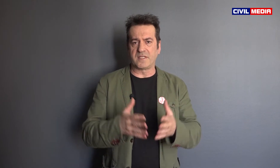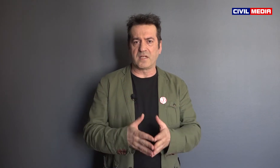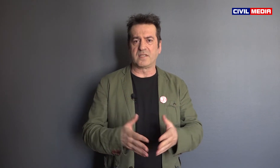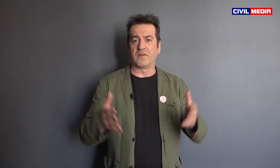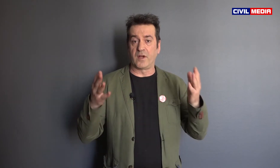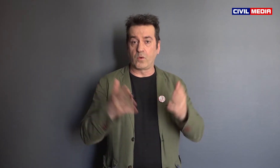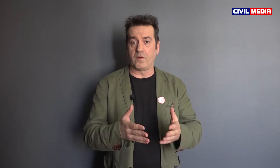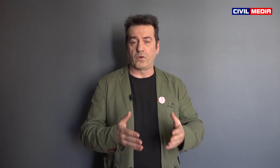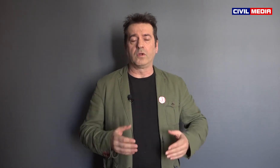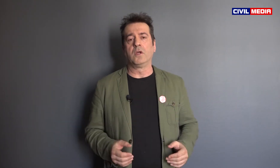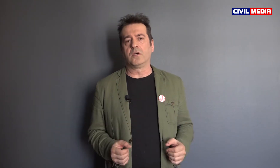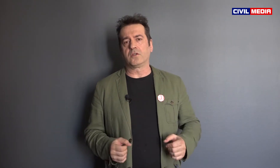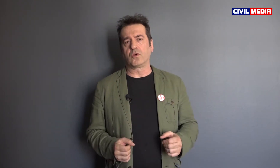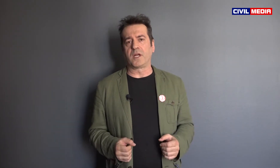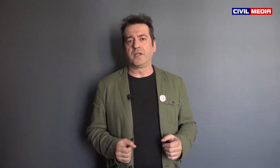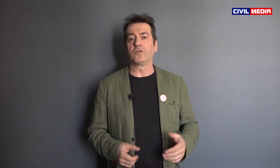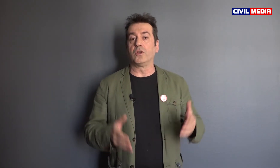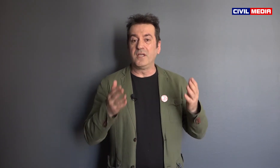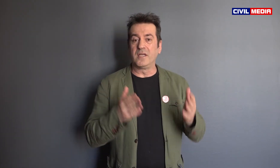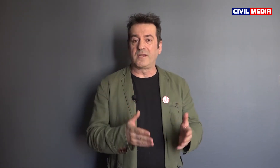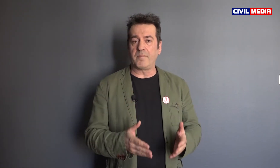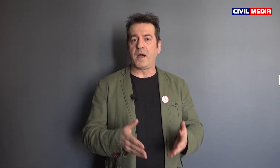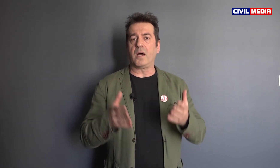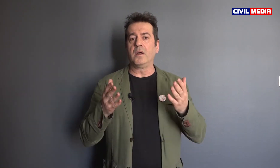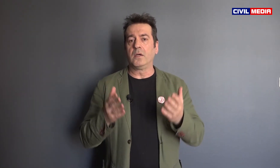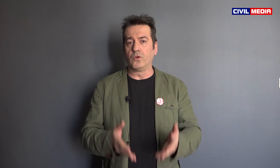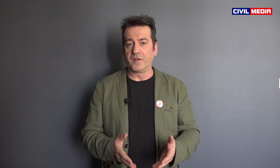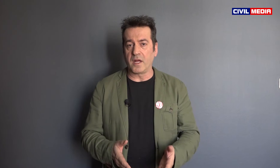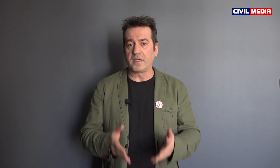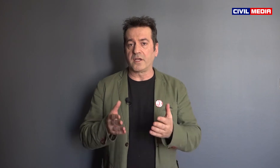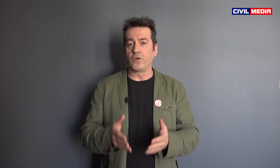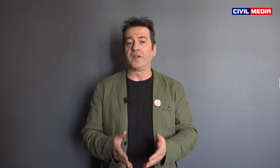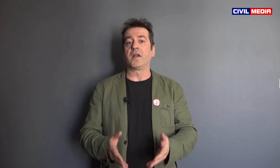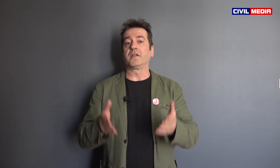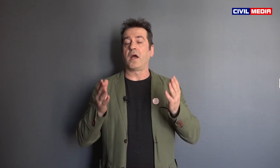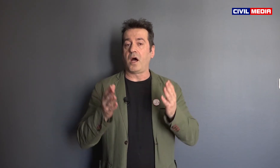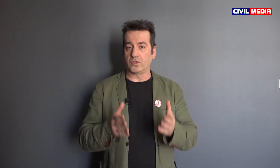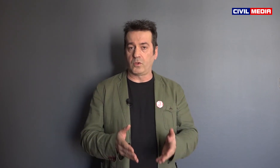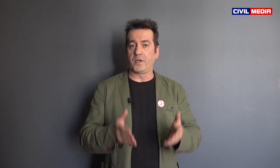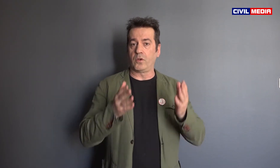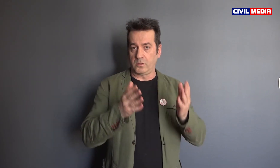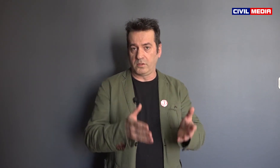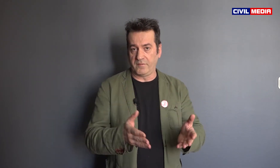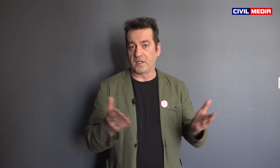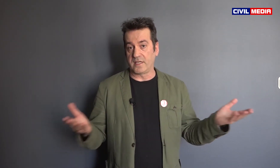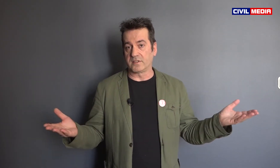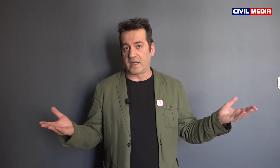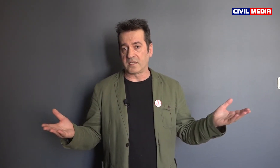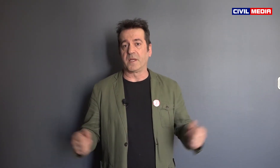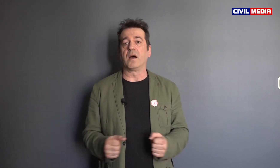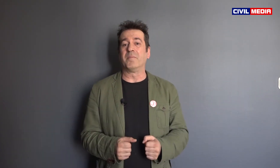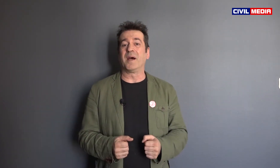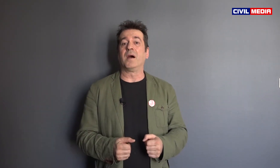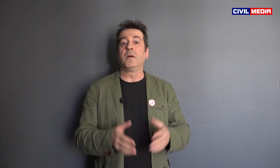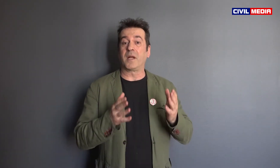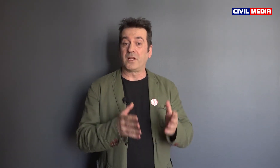полицијата, специјалците влегуа во собранието и ги тепа новинарките и новинарите, а особено нивна цел се